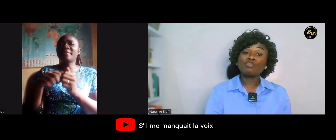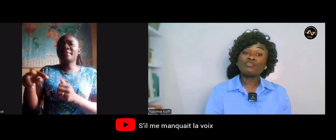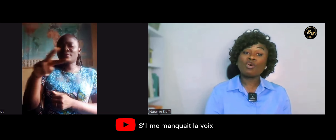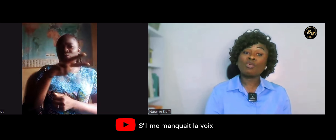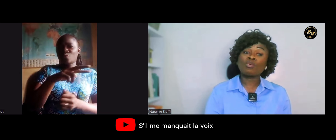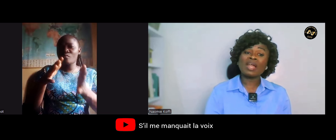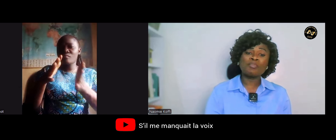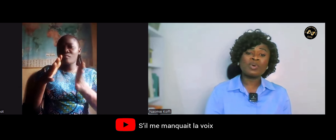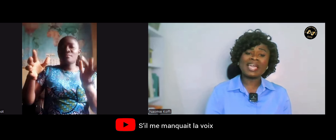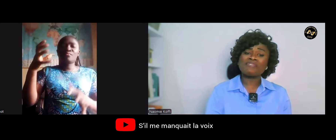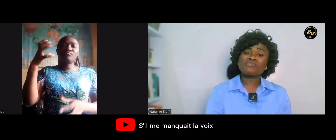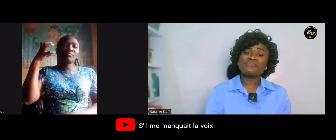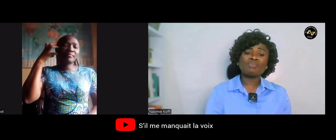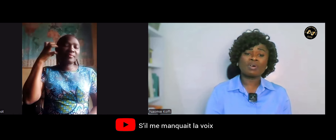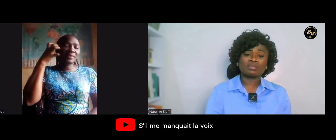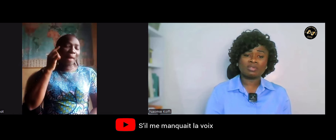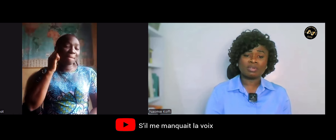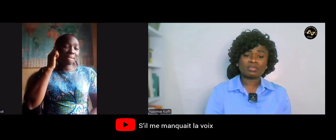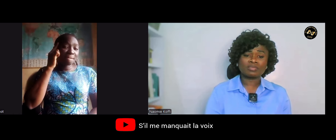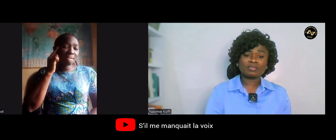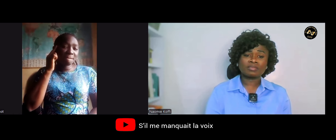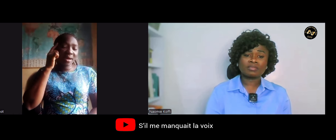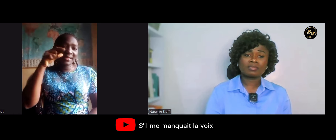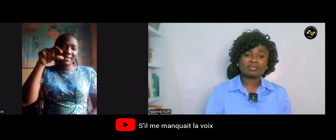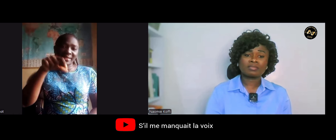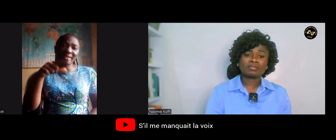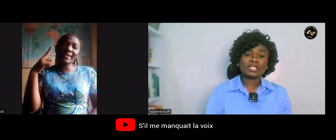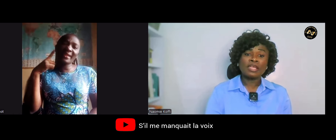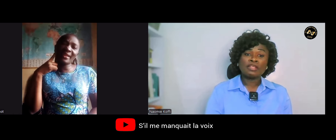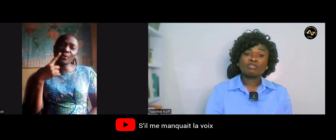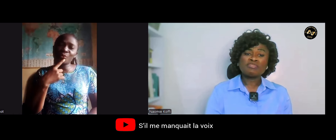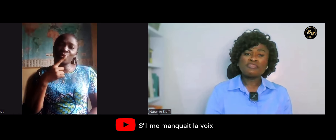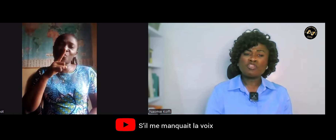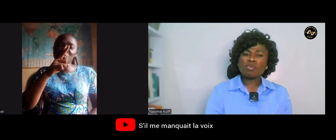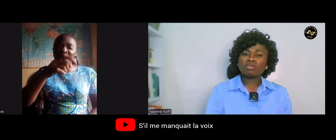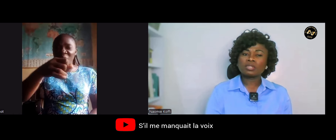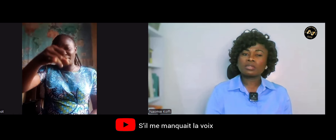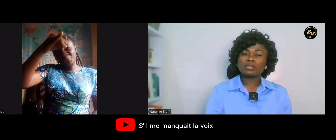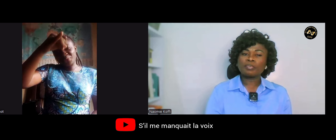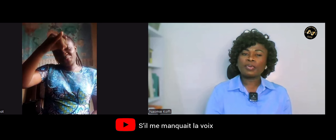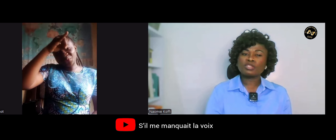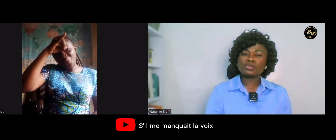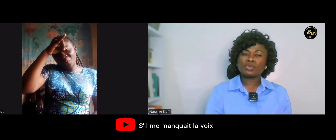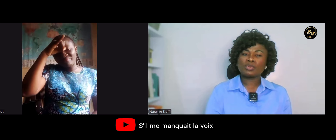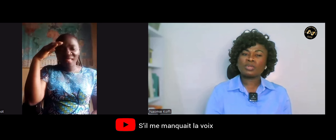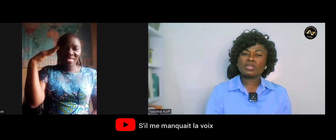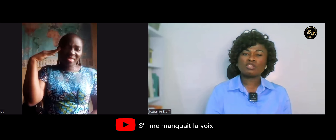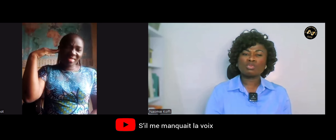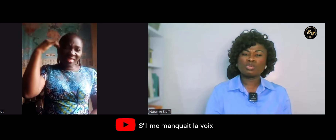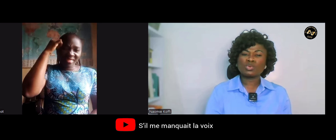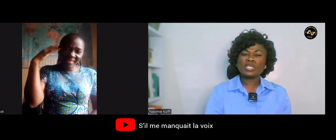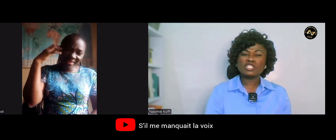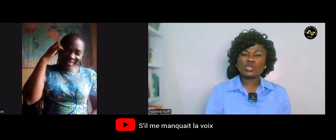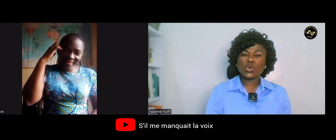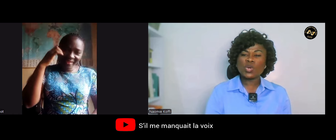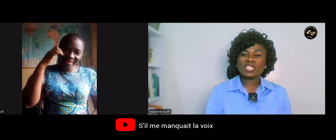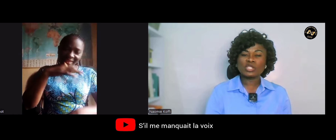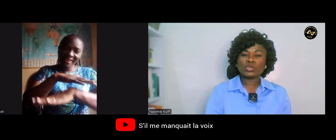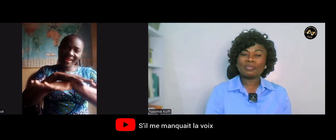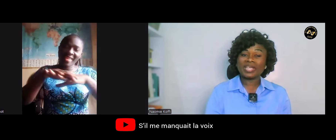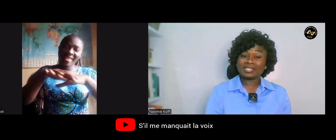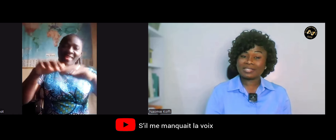Et nous voulons collaborer avec vous, entendants. Nous avons vu que beaucoup d'entendants pensent que les sourds sont